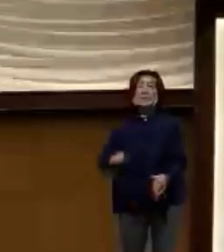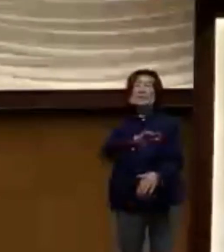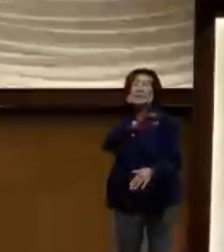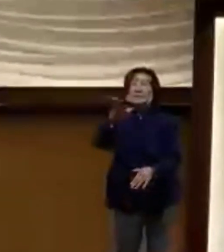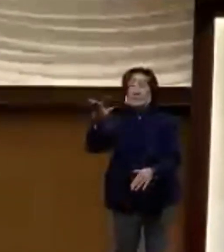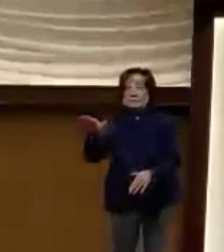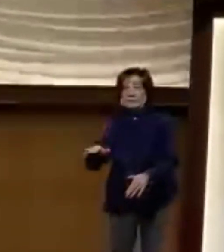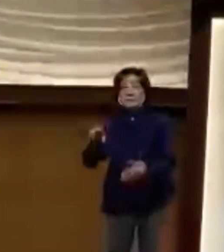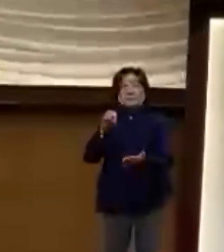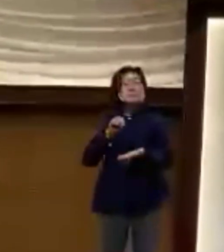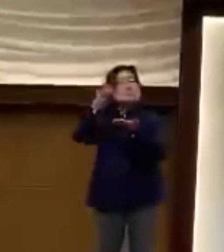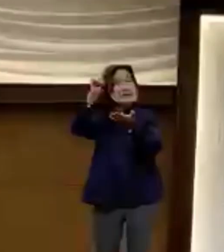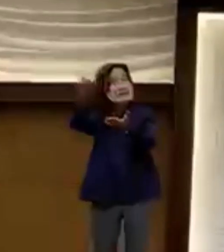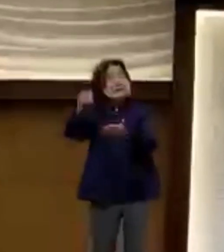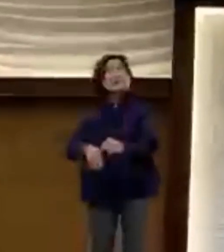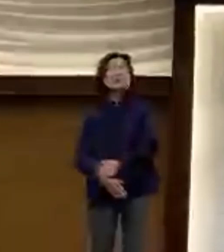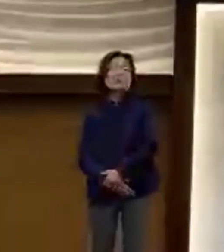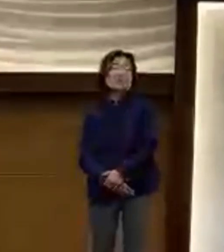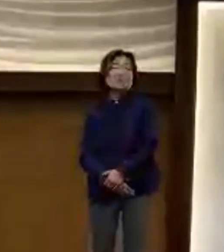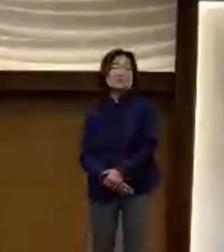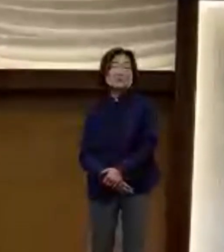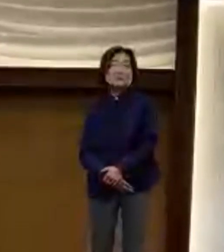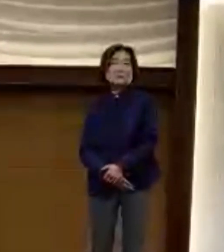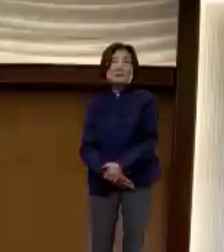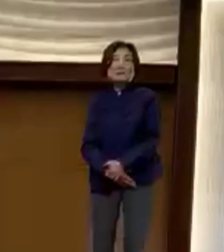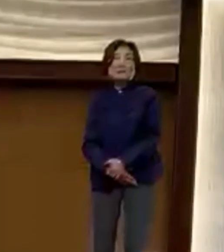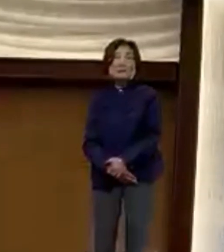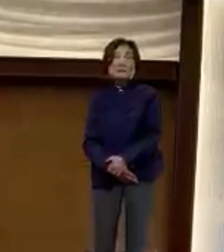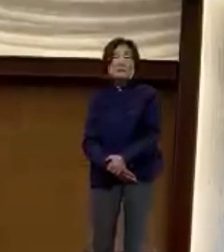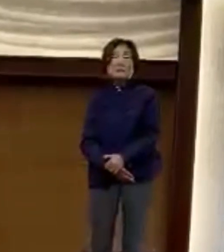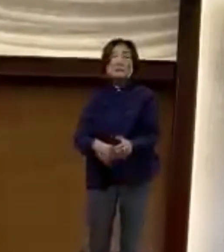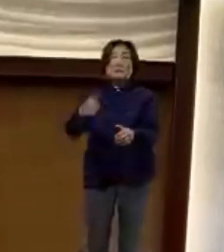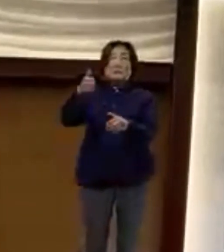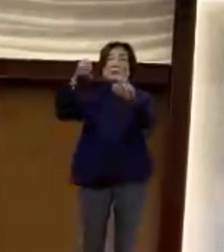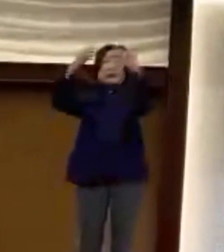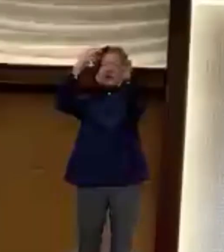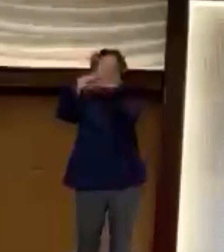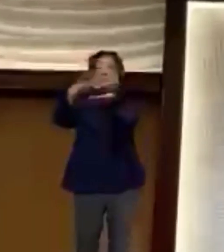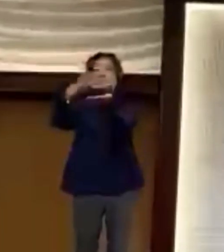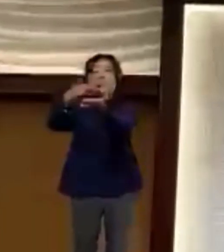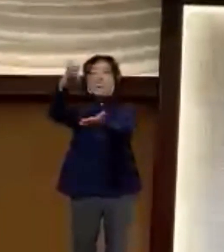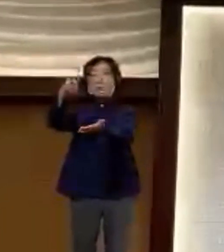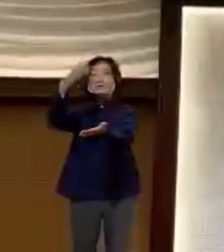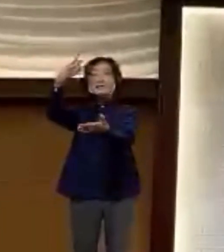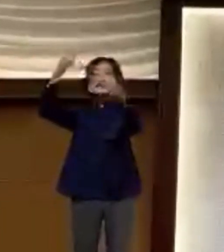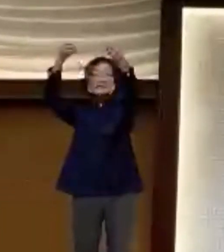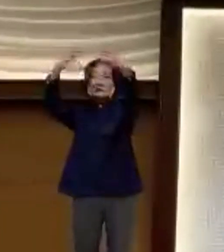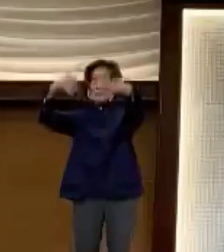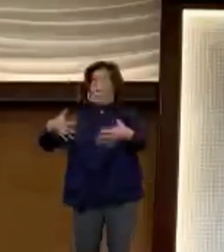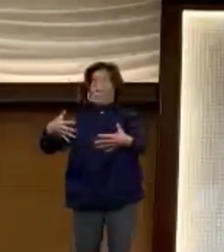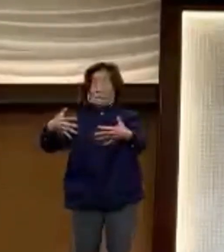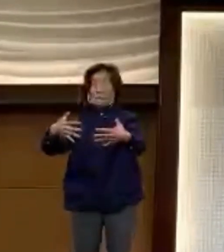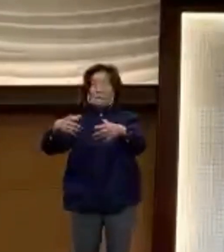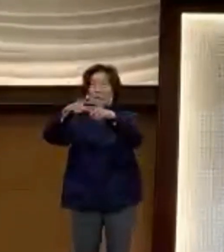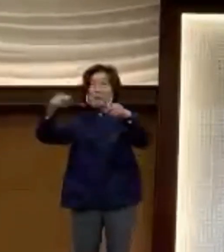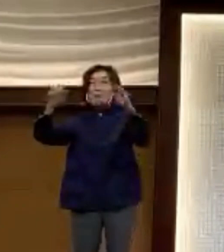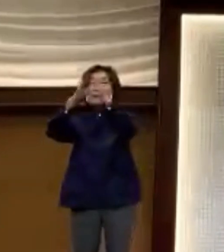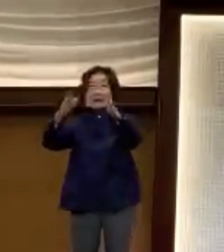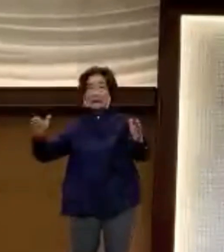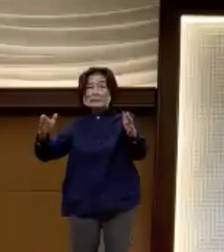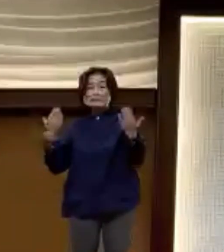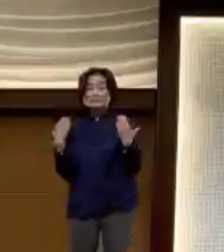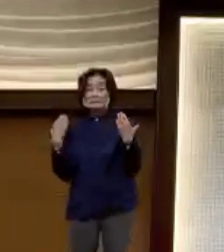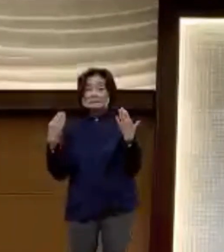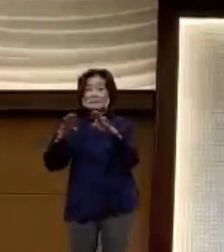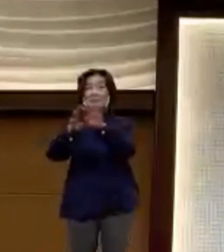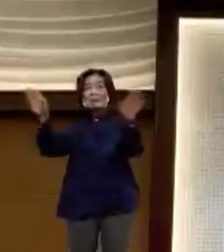皆さんにお届けしようと憲法53条で国会を召集せよ、国会を閉じる